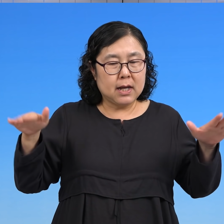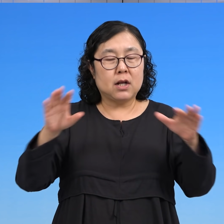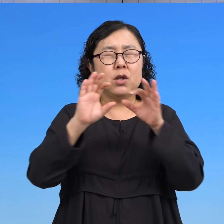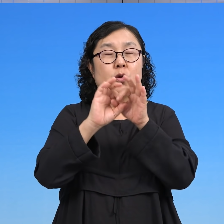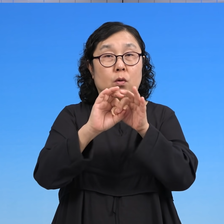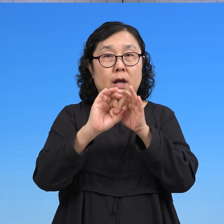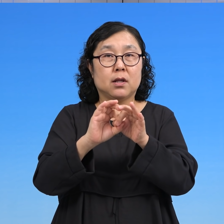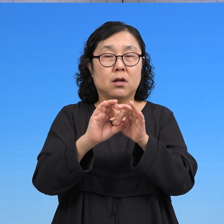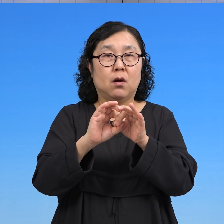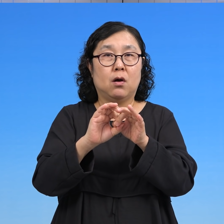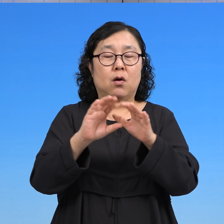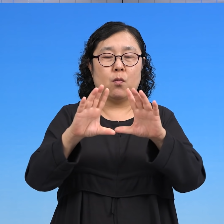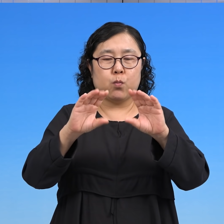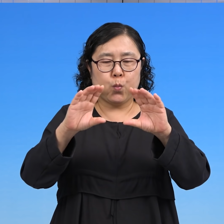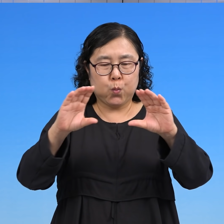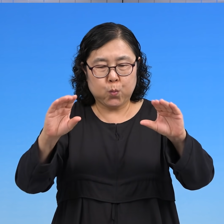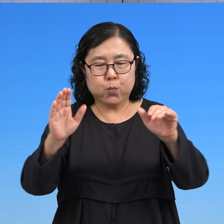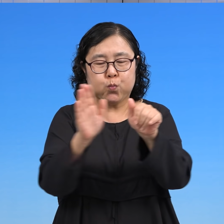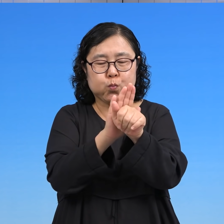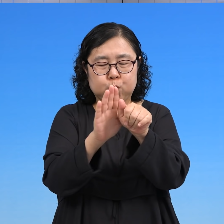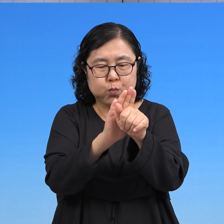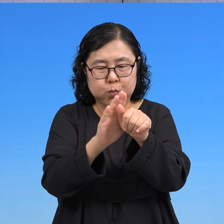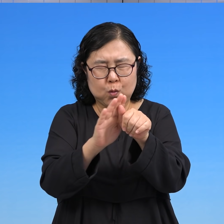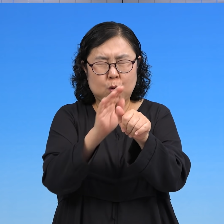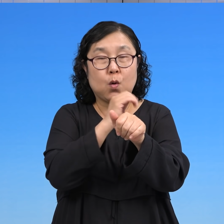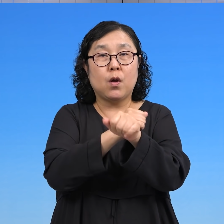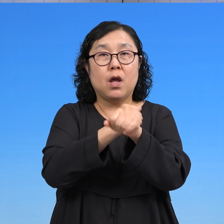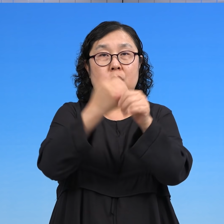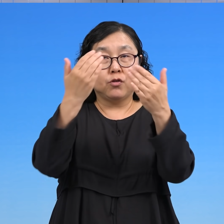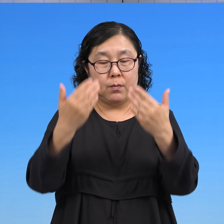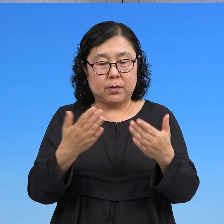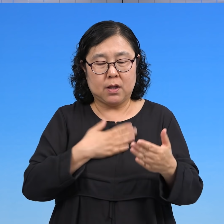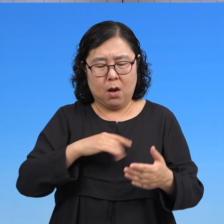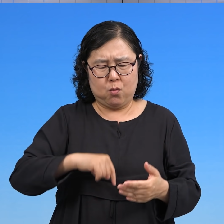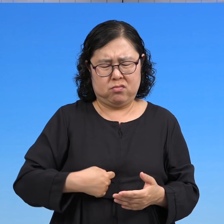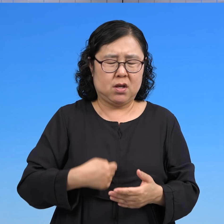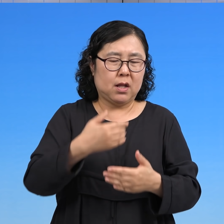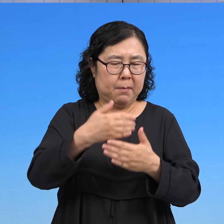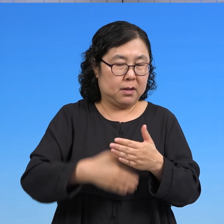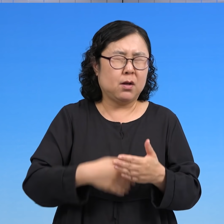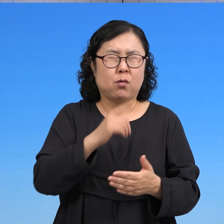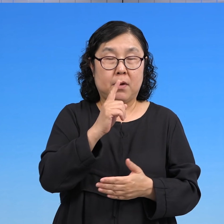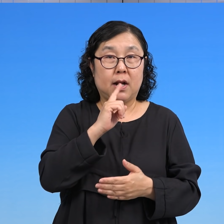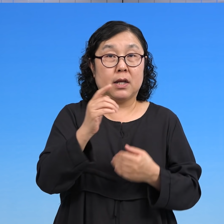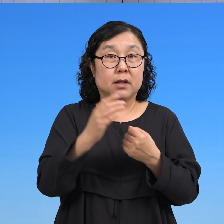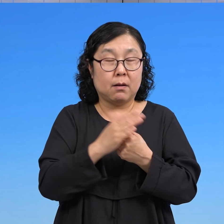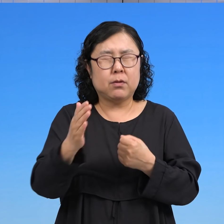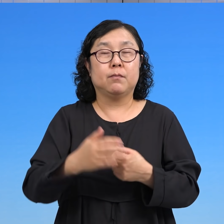그를 어루만지기해요. 어루만져주세요. 왜? 나는 홀로 남았다 그러니까.